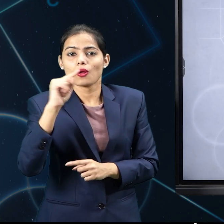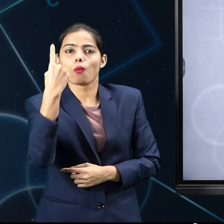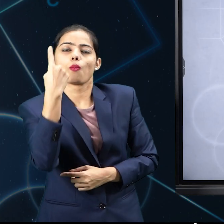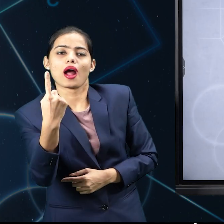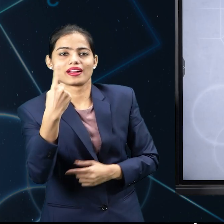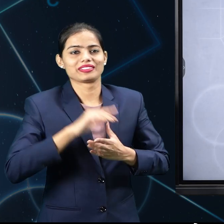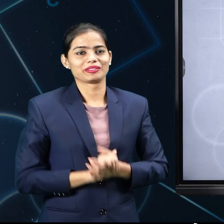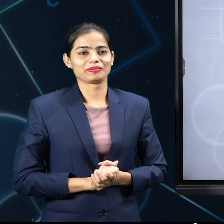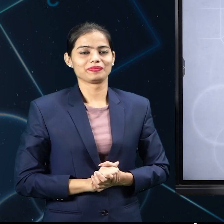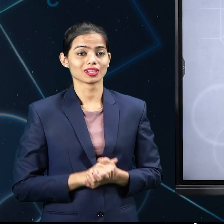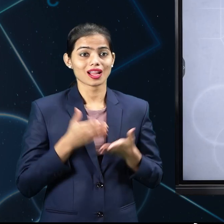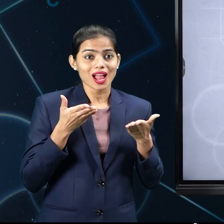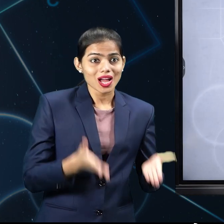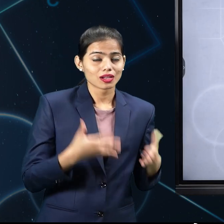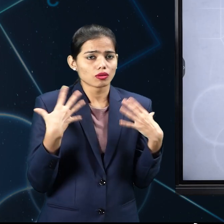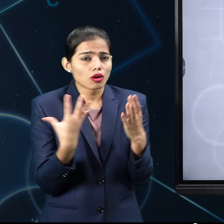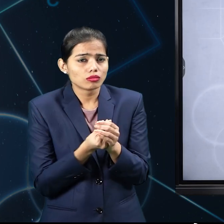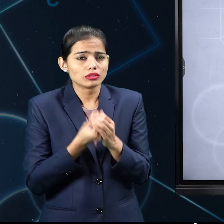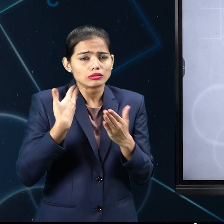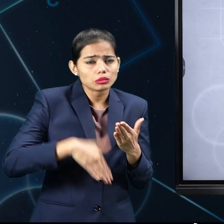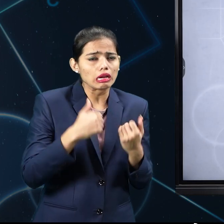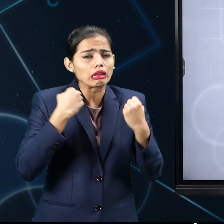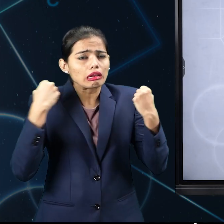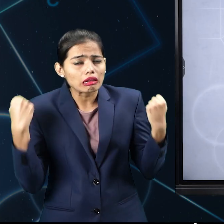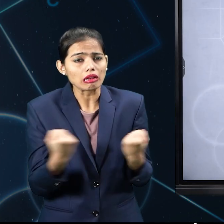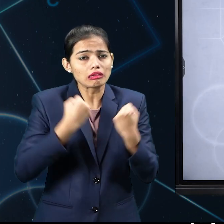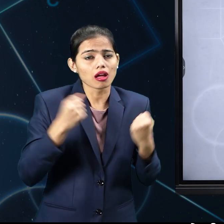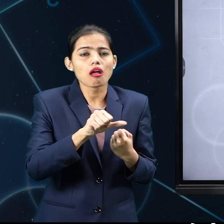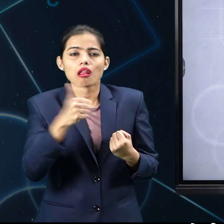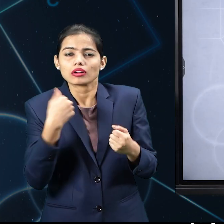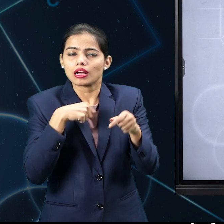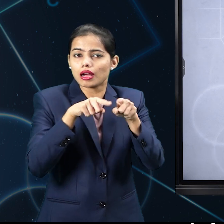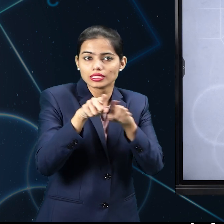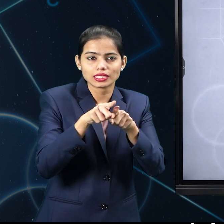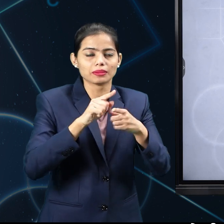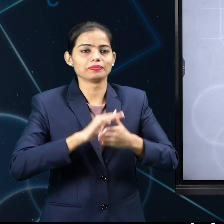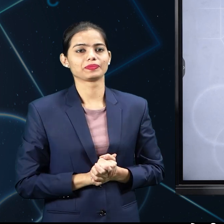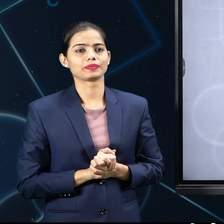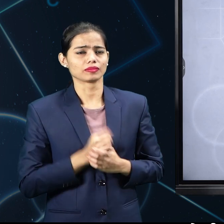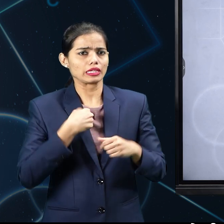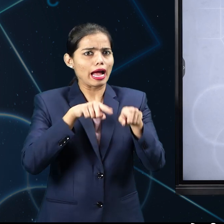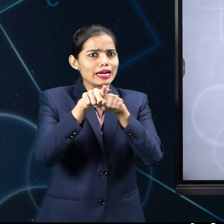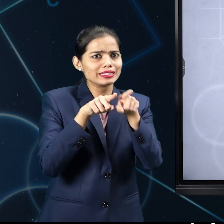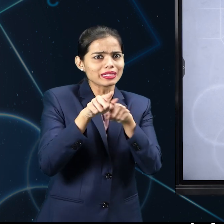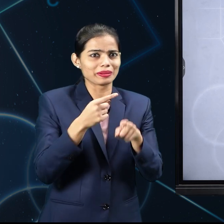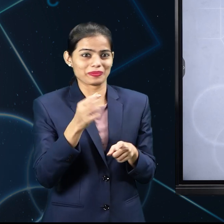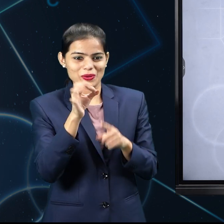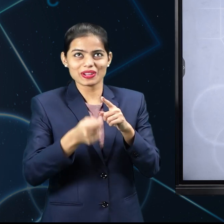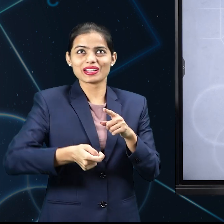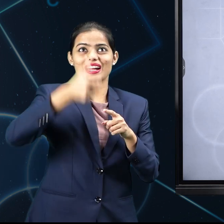उदाहरण दुसरा, जेव्हा 2 नाणी एकाच वेळी 500 वेळा उचलवली गेली तेव्हा खालील निकाले